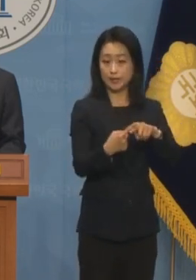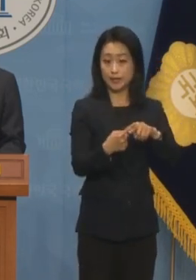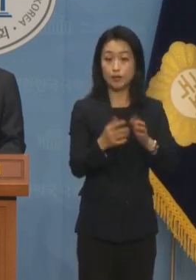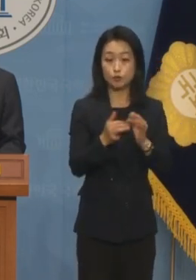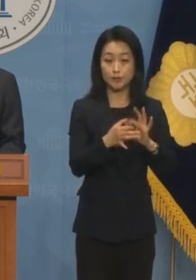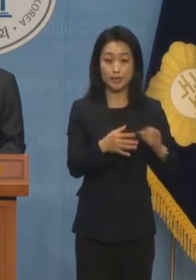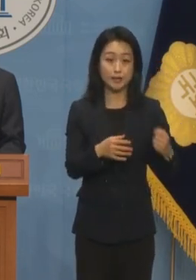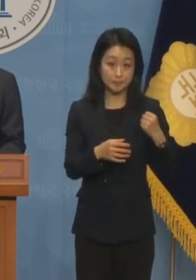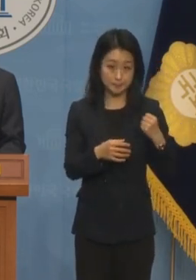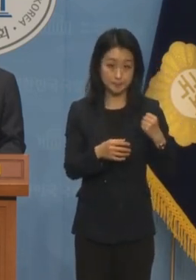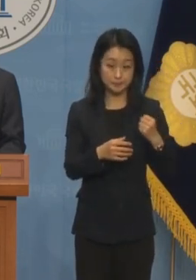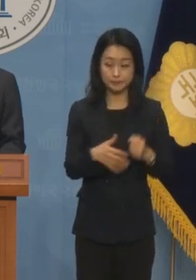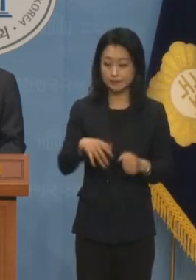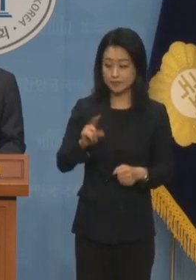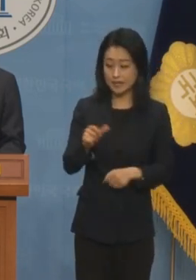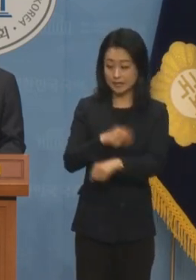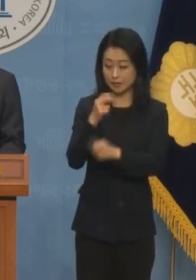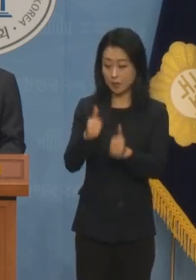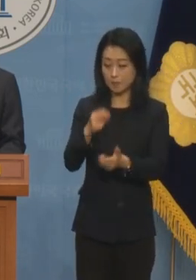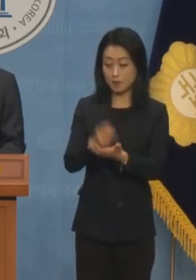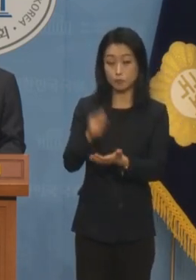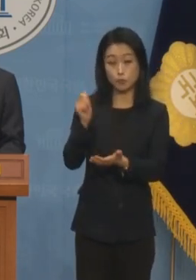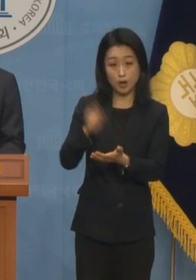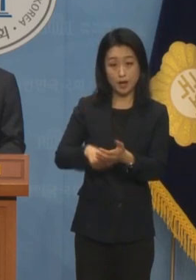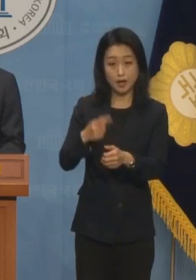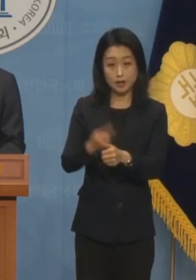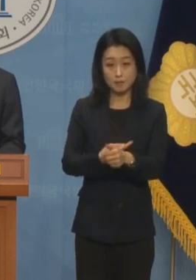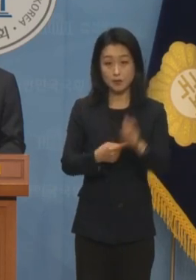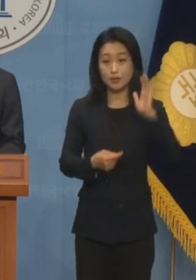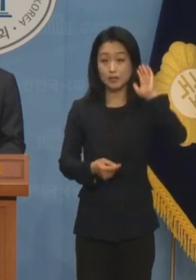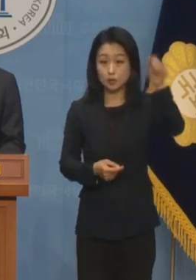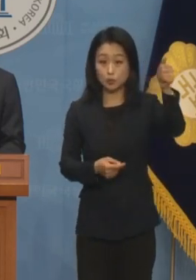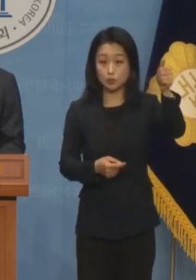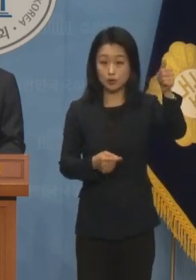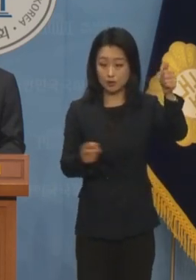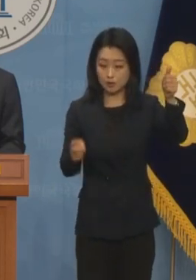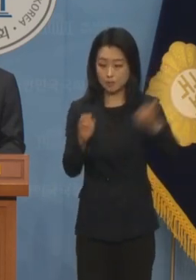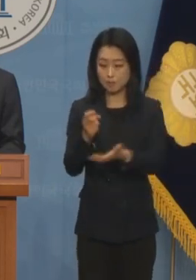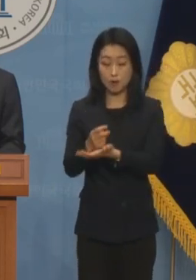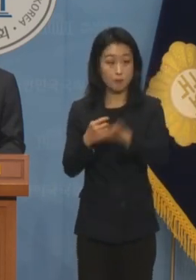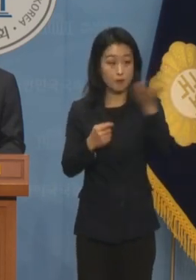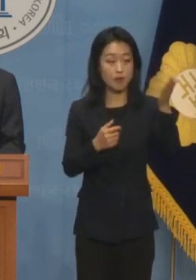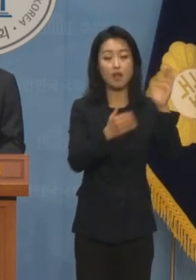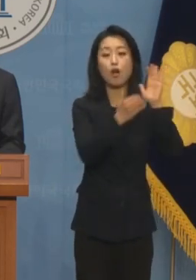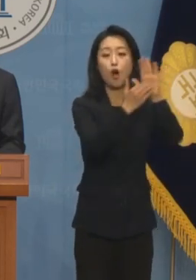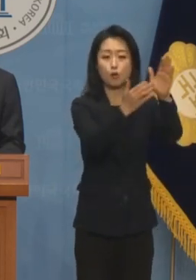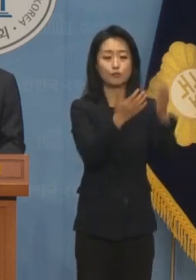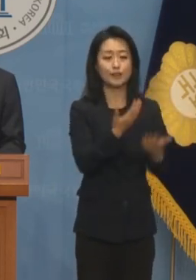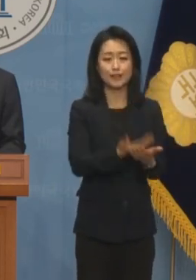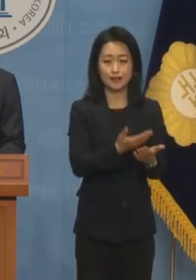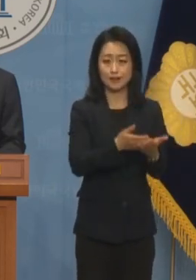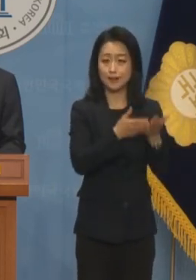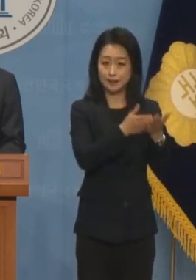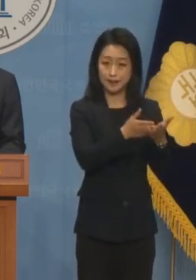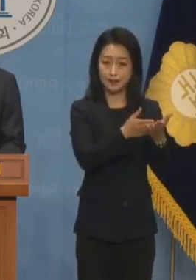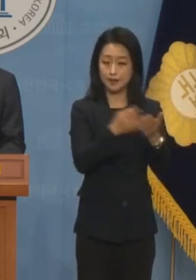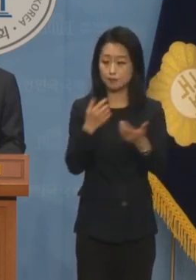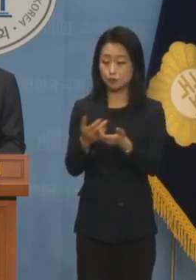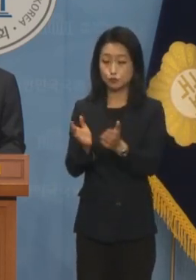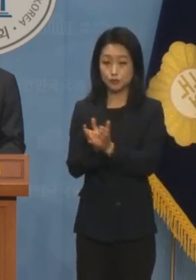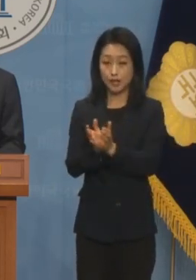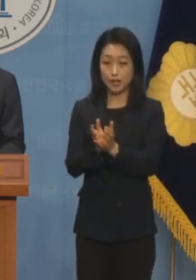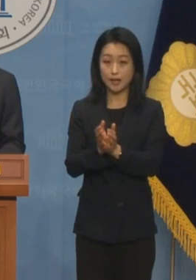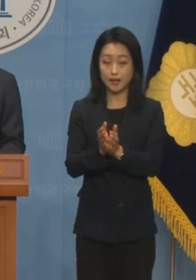국민의힘은 최혜병 특검법이 통과되면 또다시 대통령에게 거부권을 건의하겠다고 합니다. 민주당이